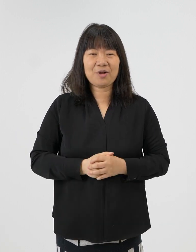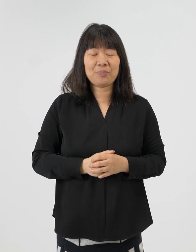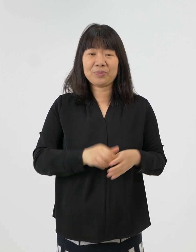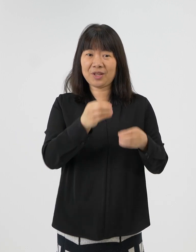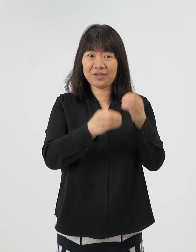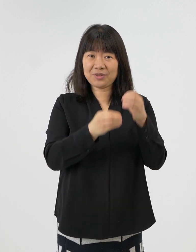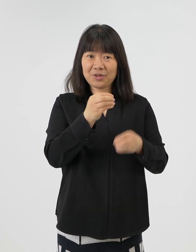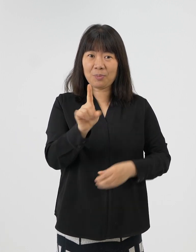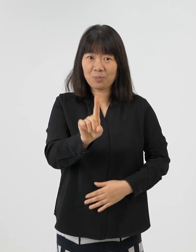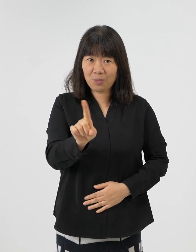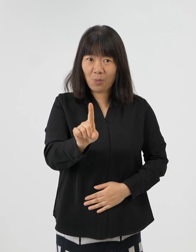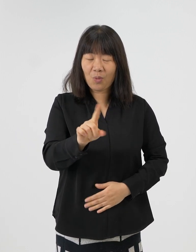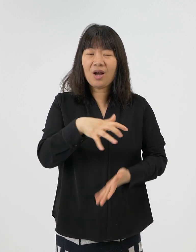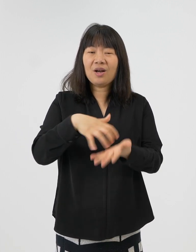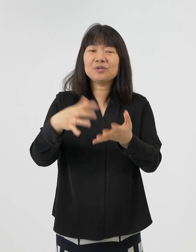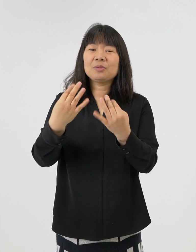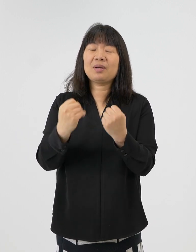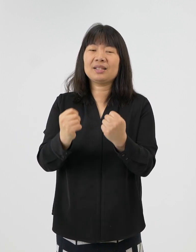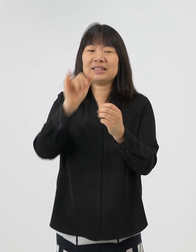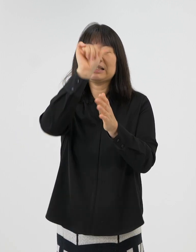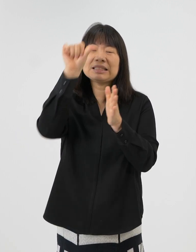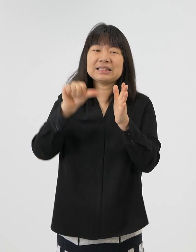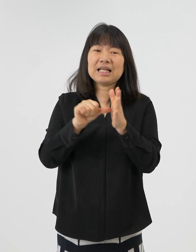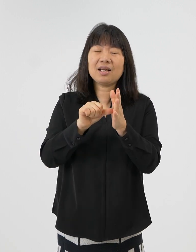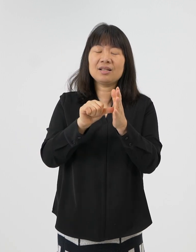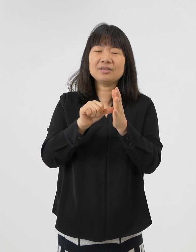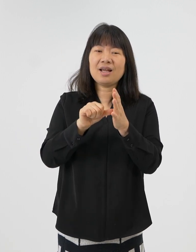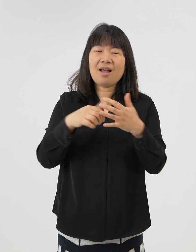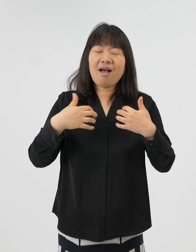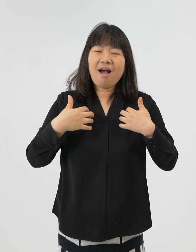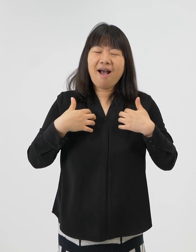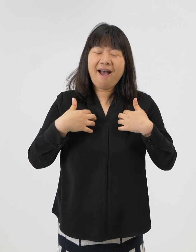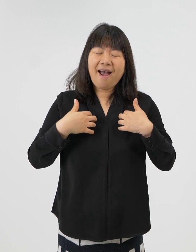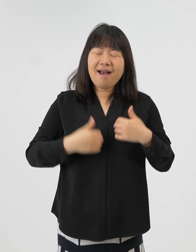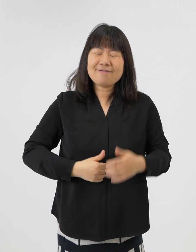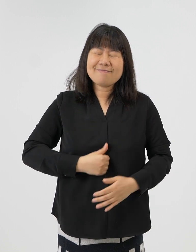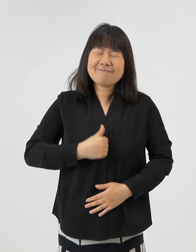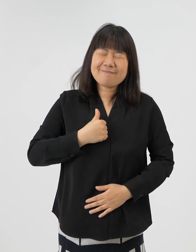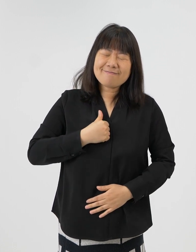시라는 것은 수많은 인생의 희노애락과 낮과